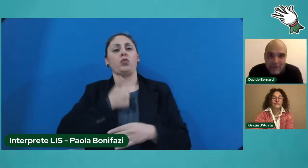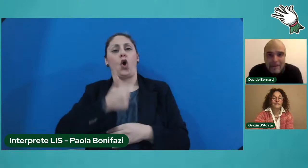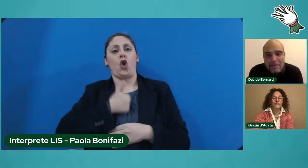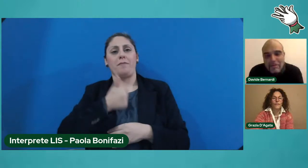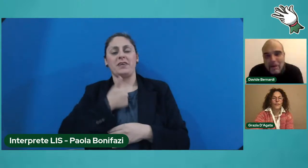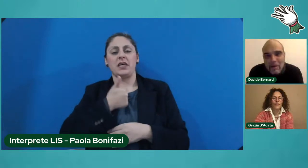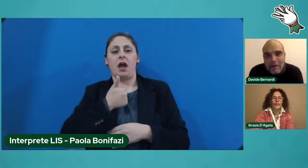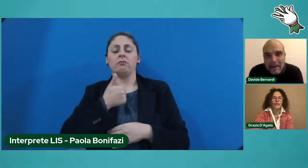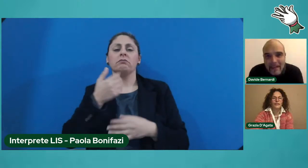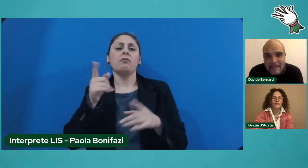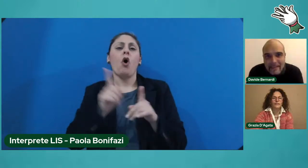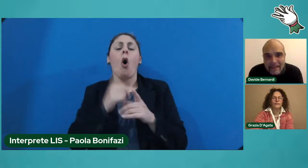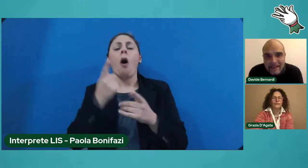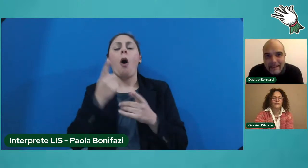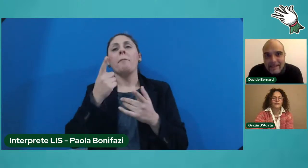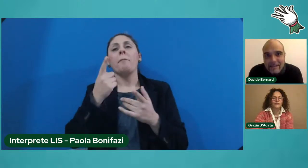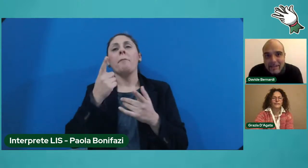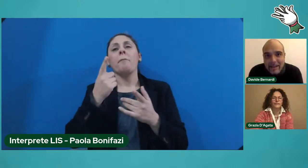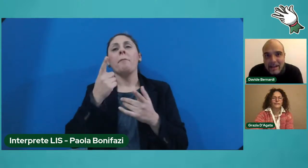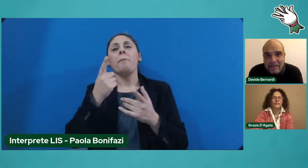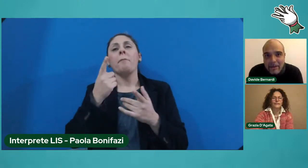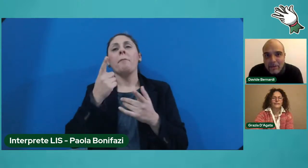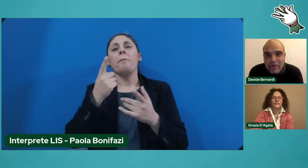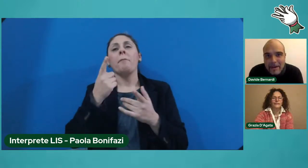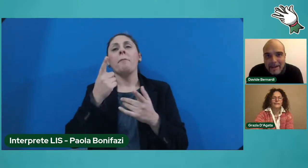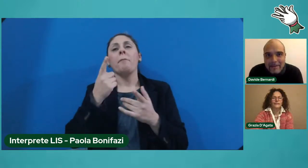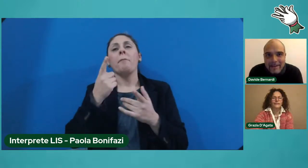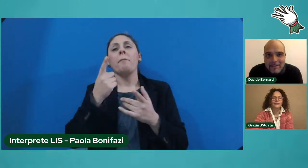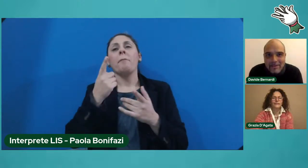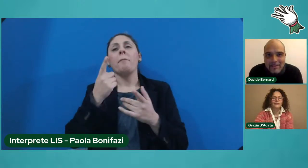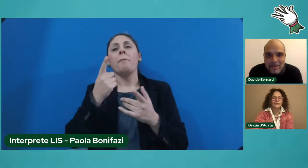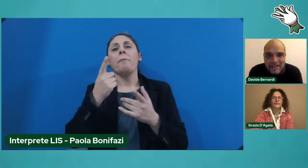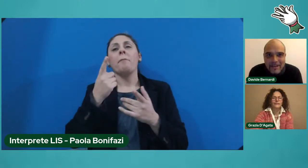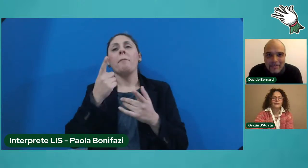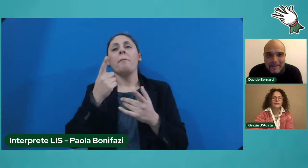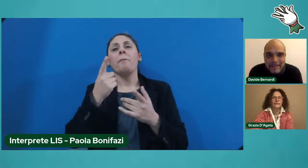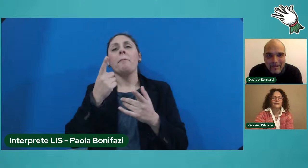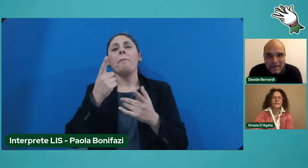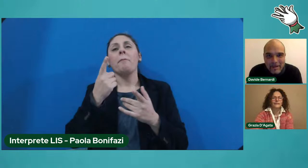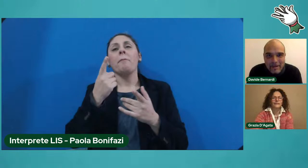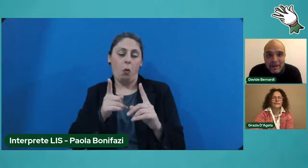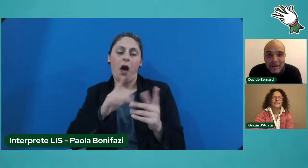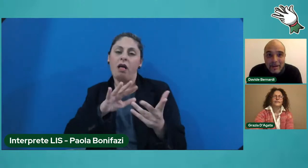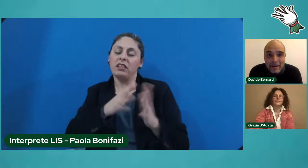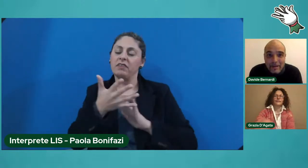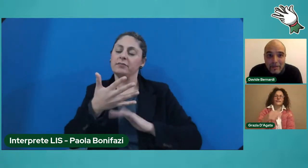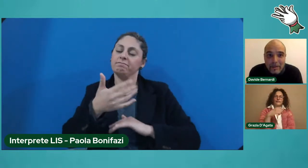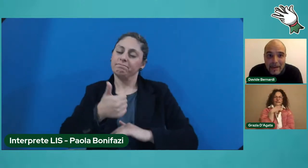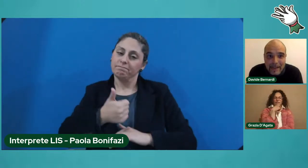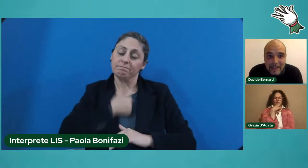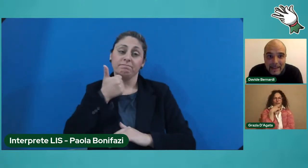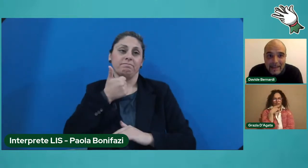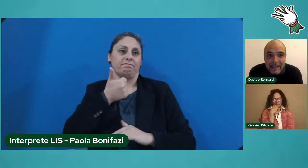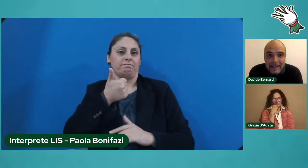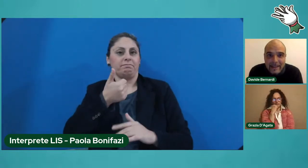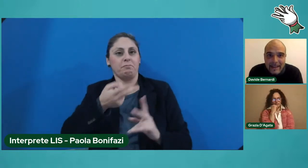proprio una palestra che servirà poi un domani per raggiungere l'obiettivo, quello più grande, che è quello